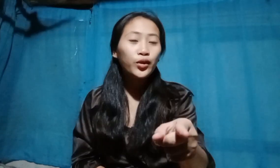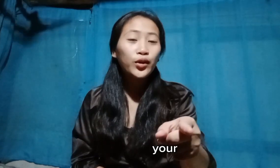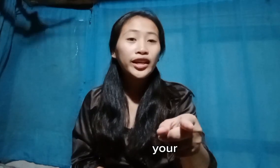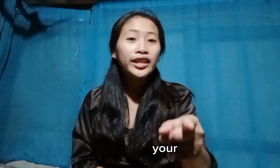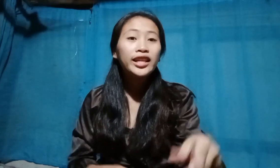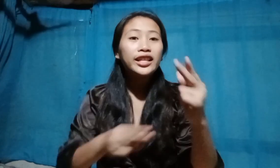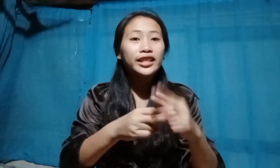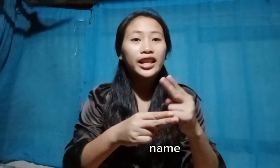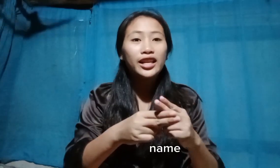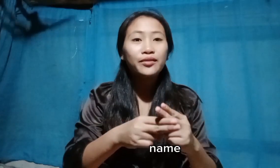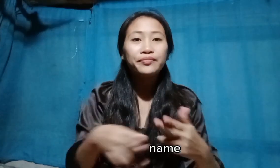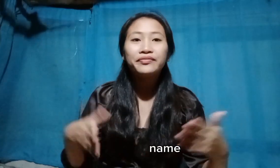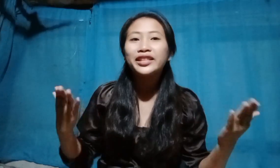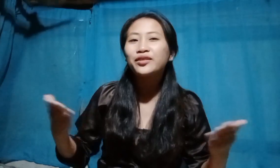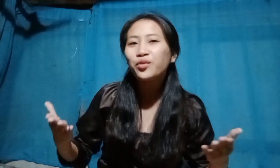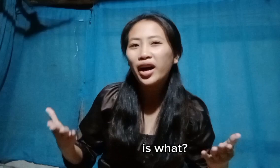Your name is what?